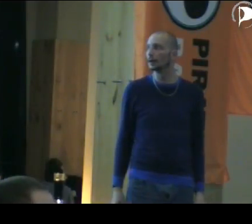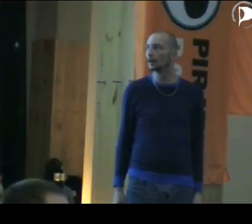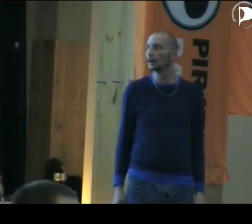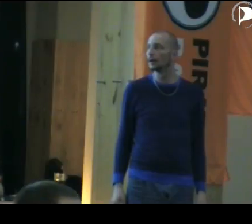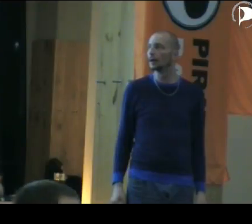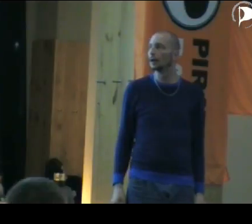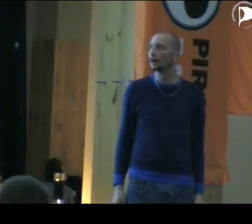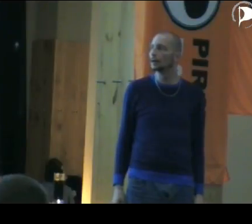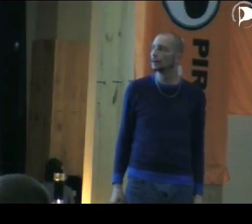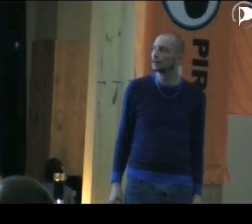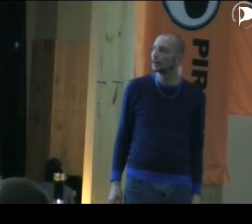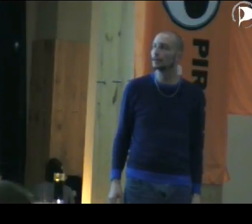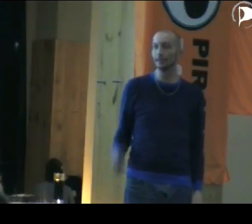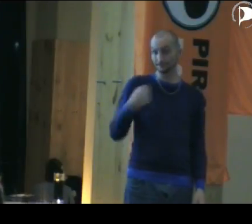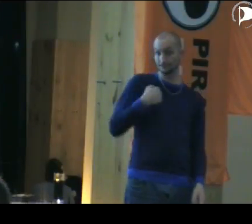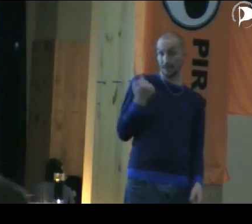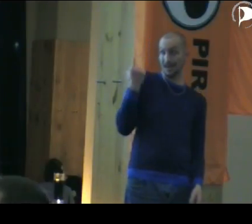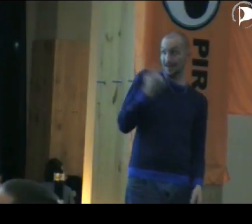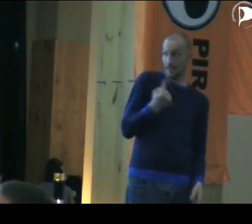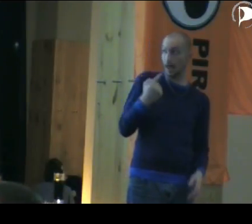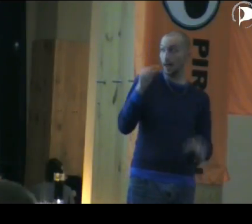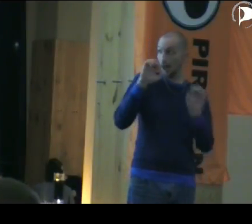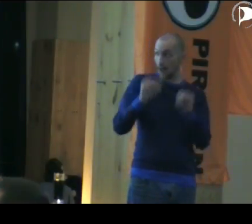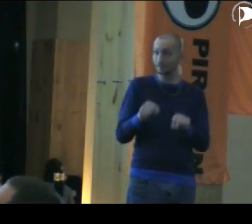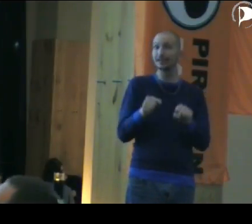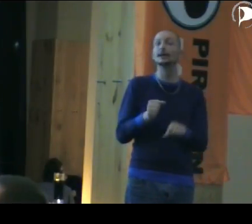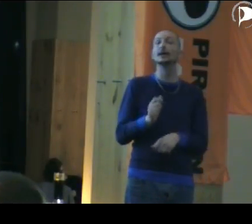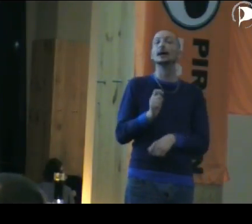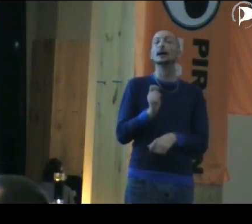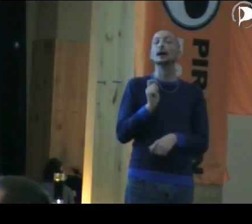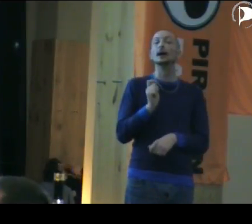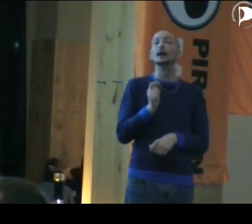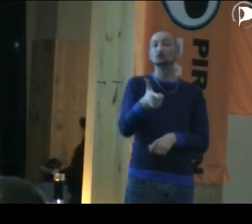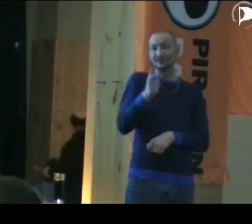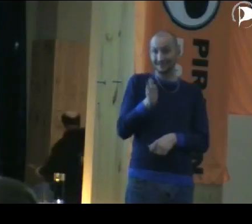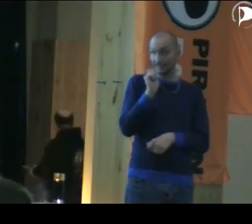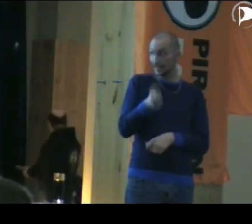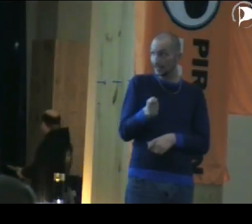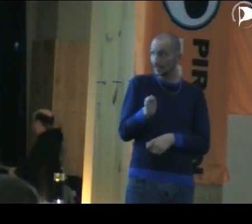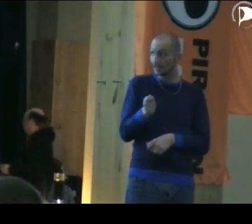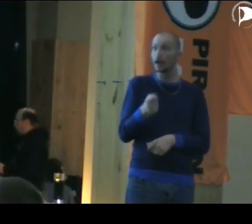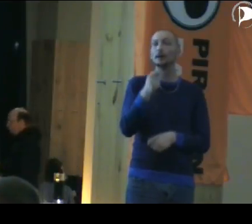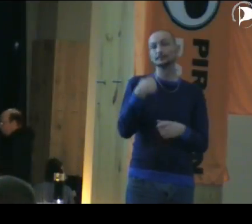ausgegeben im jahr bisher etwas gebracht die